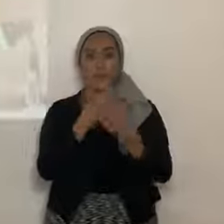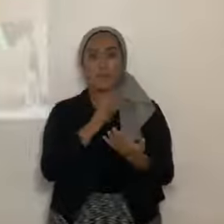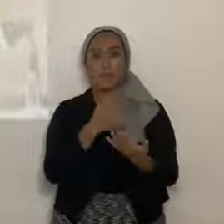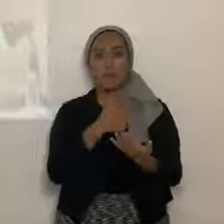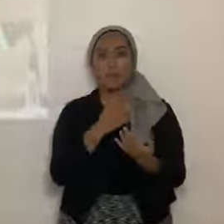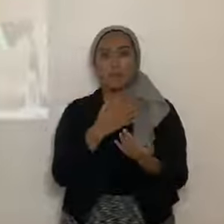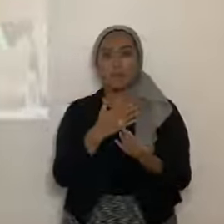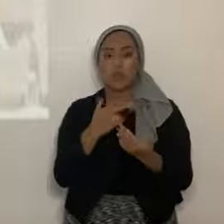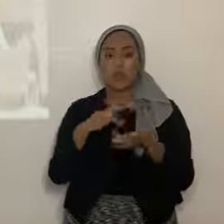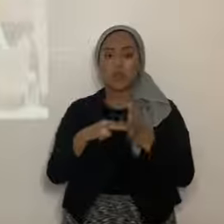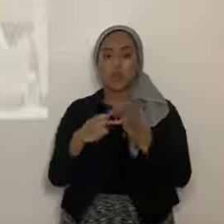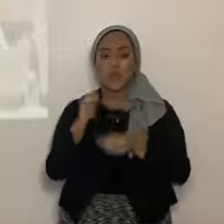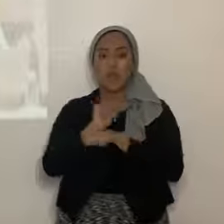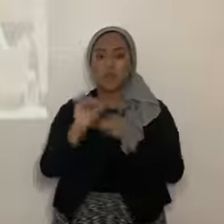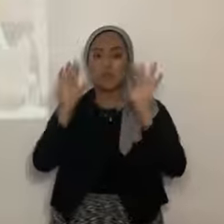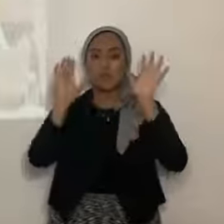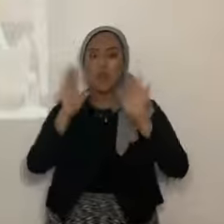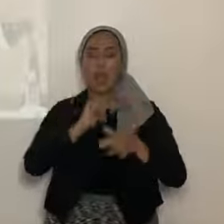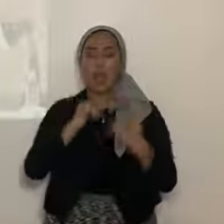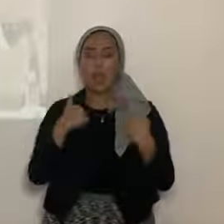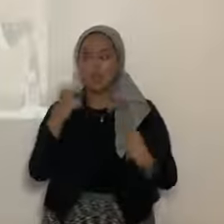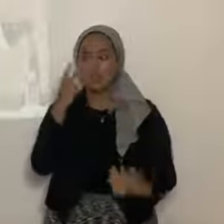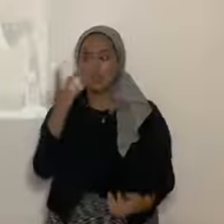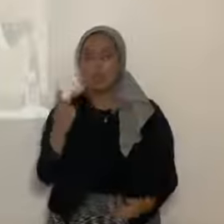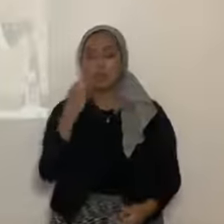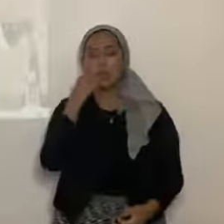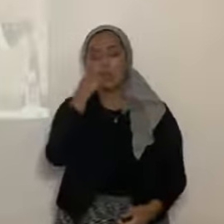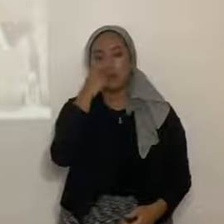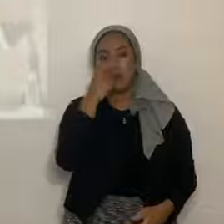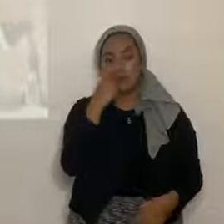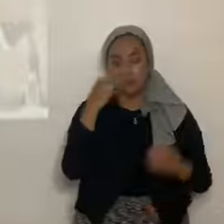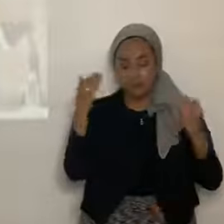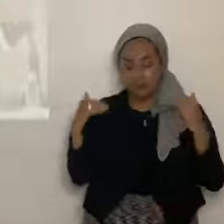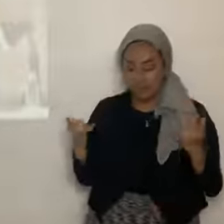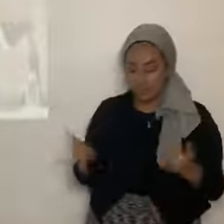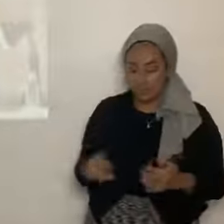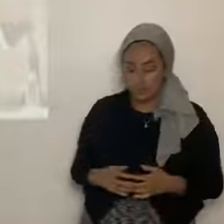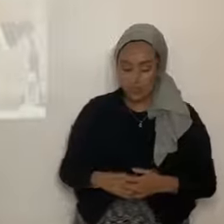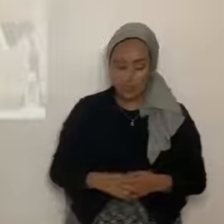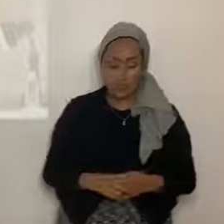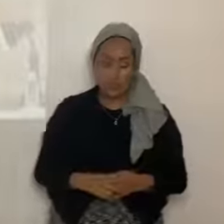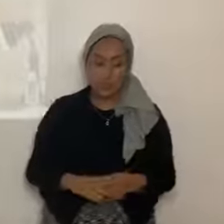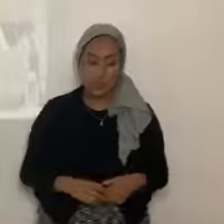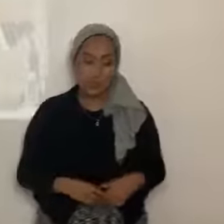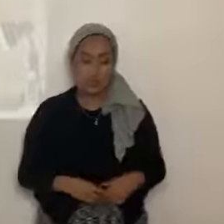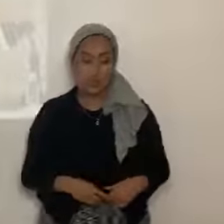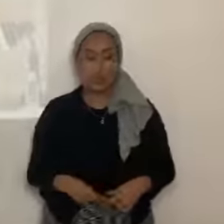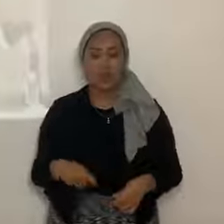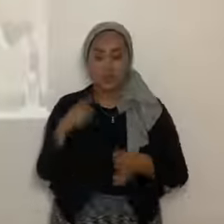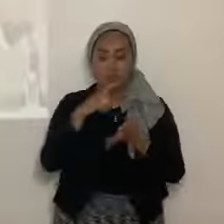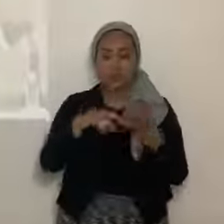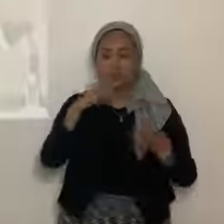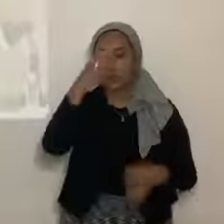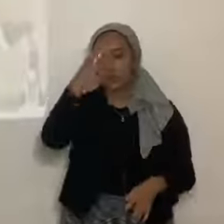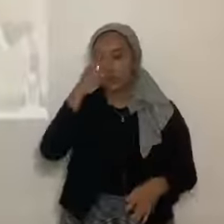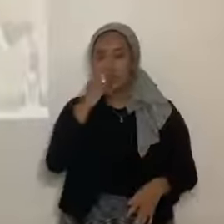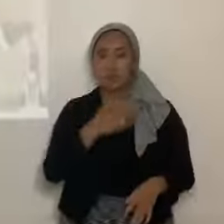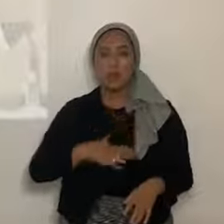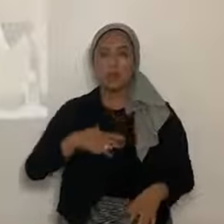Milagros he visto, bendito es el Abacados. Ahora, Vamos a Romanos, por favor, vamos a